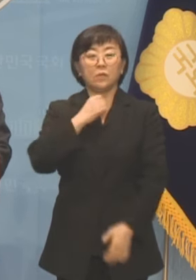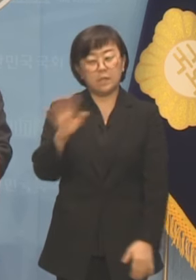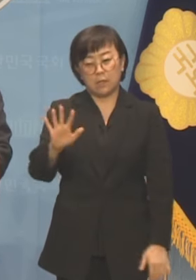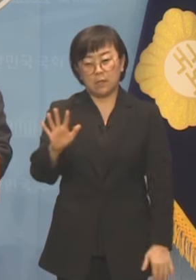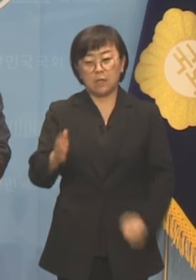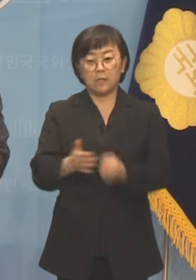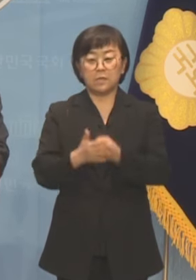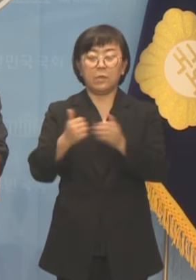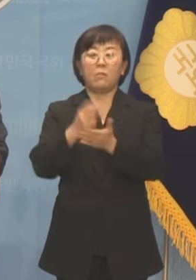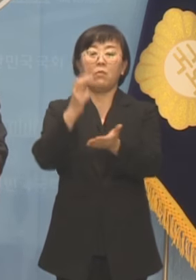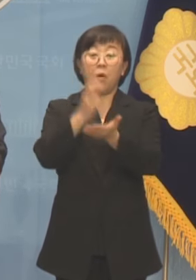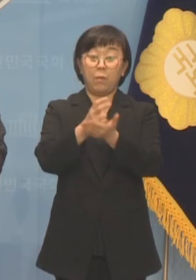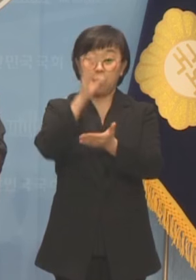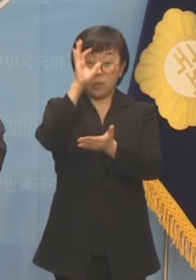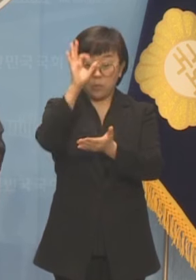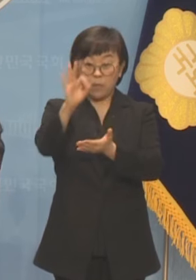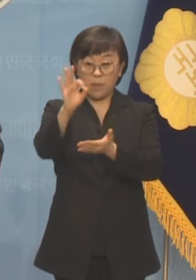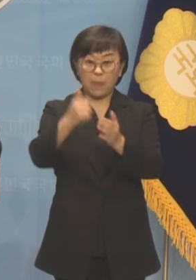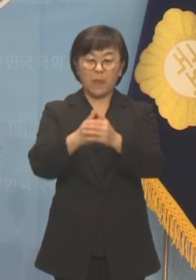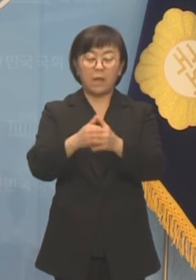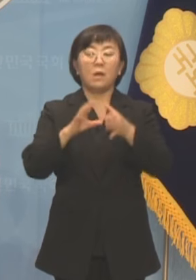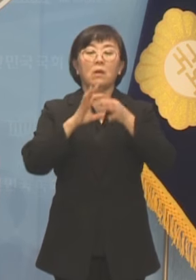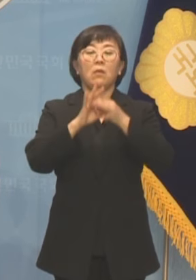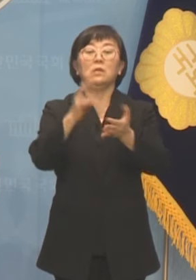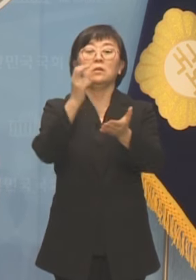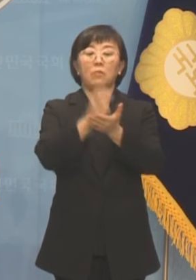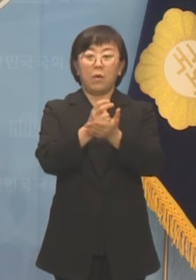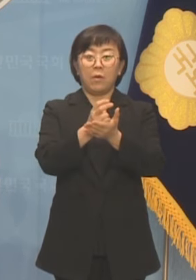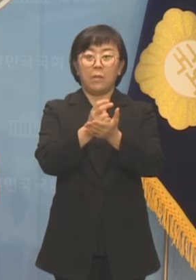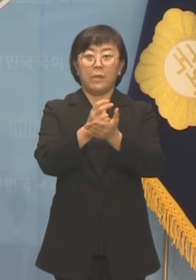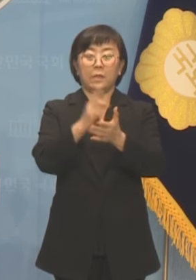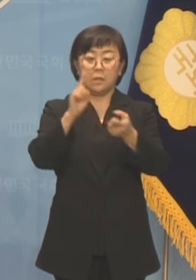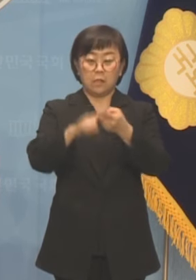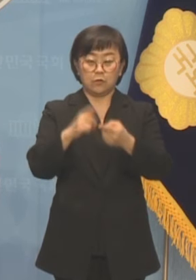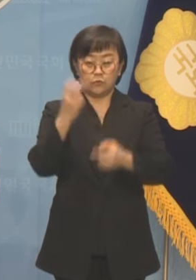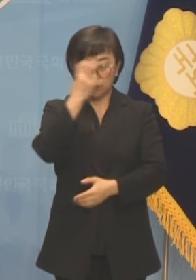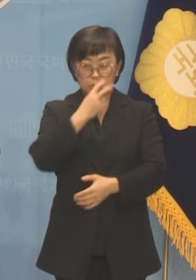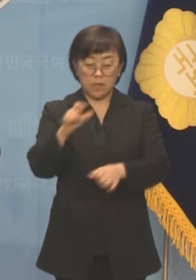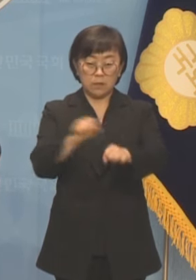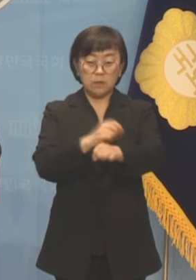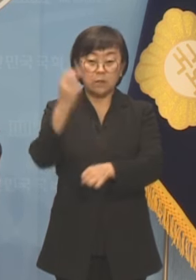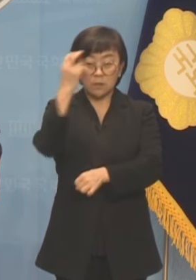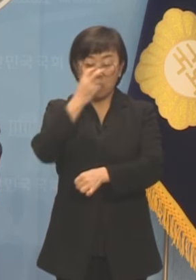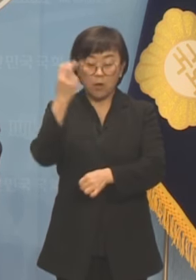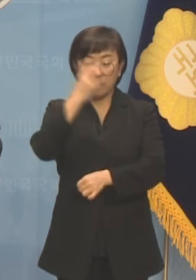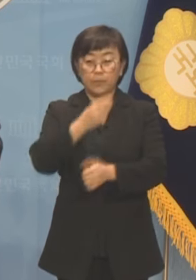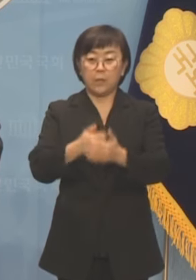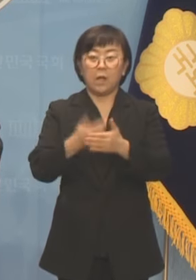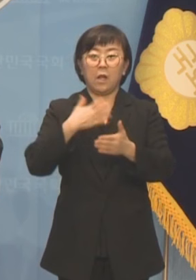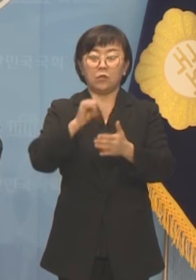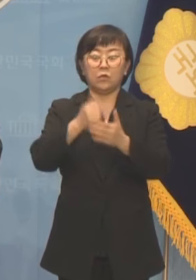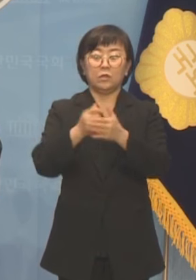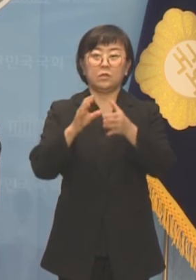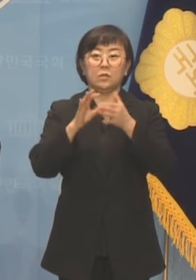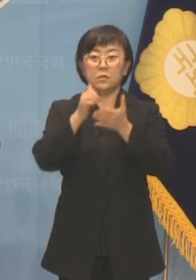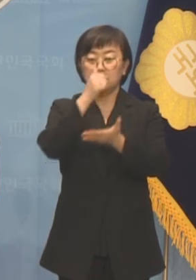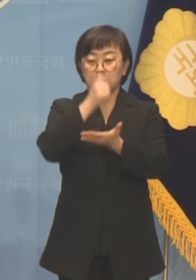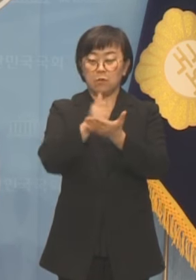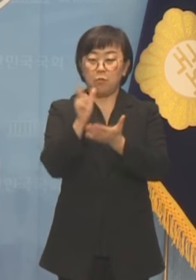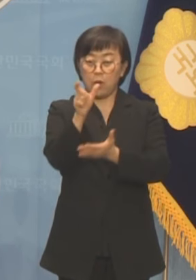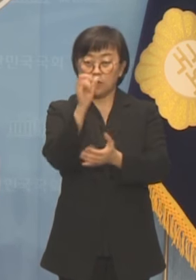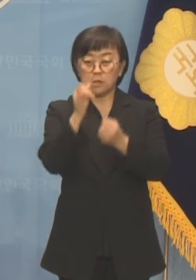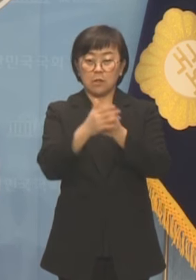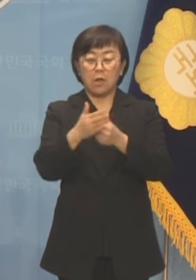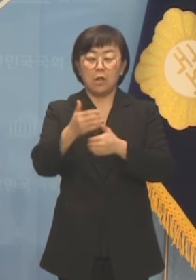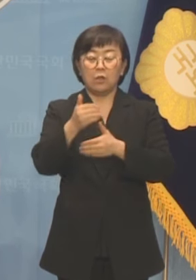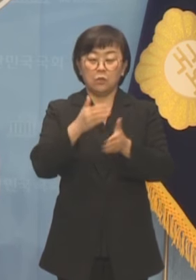않습니다 하지만 법에 보면 분명히 관련된 법인에 대한 수사와 특검 수정이 인지된 범죄라는 조항이 들어 있기 때문에